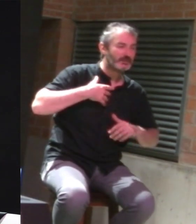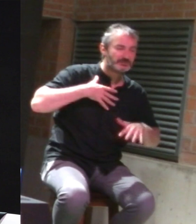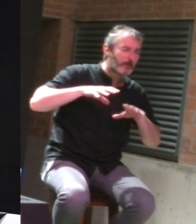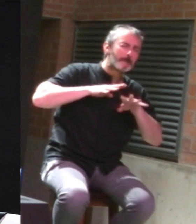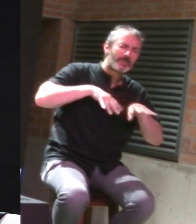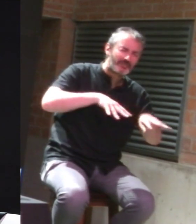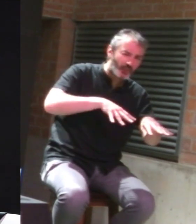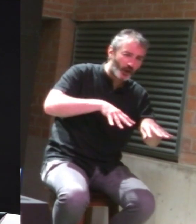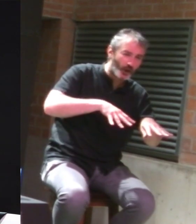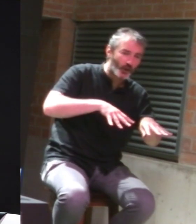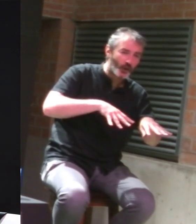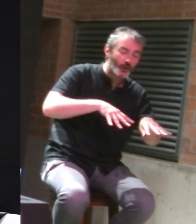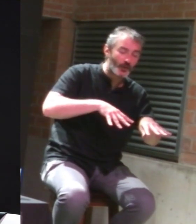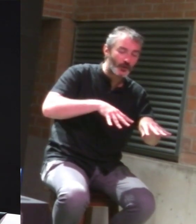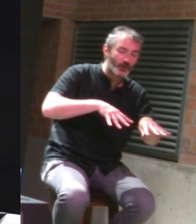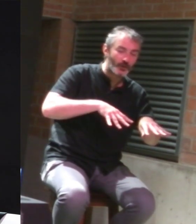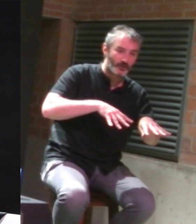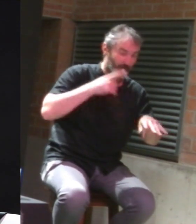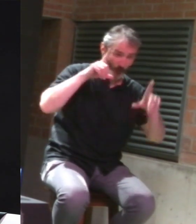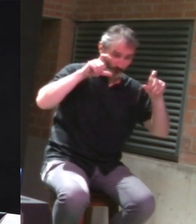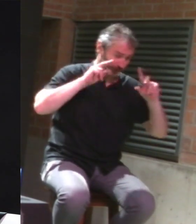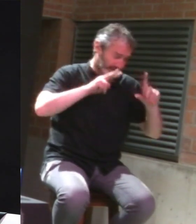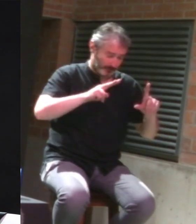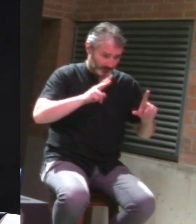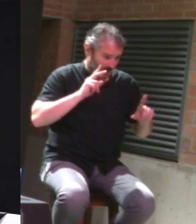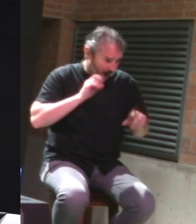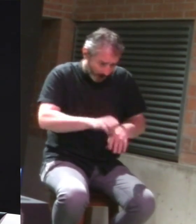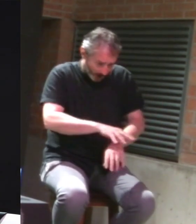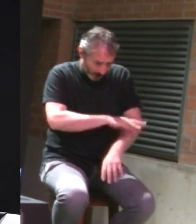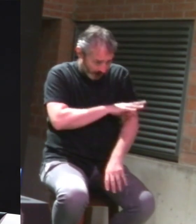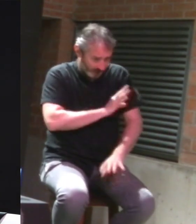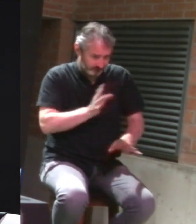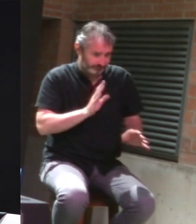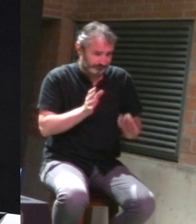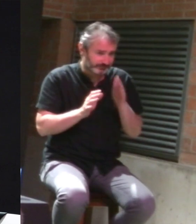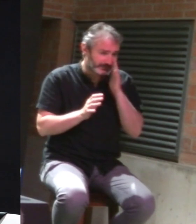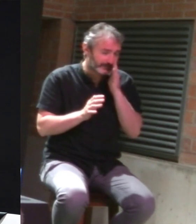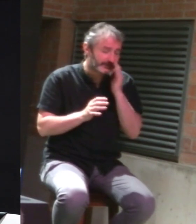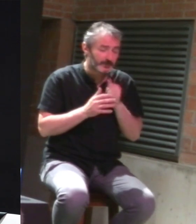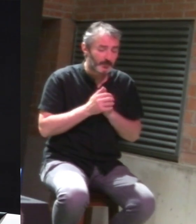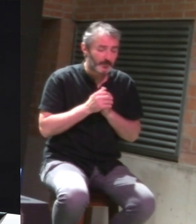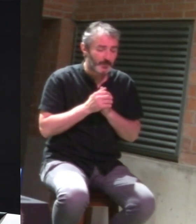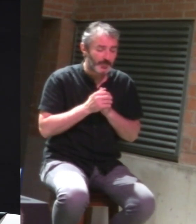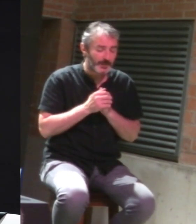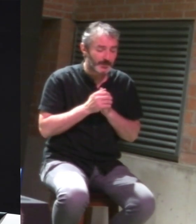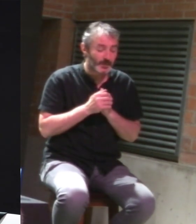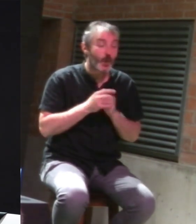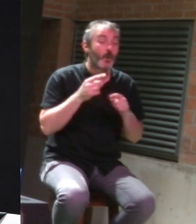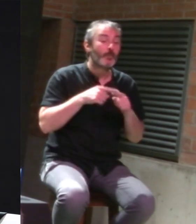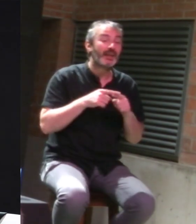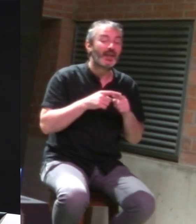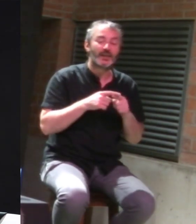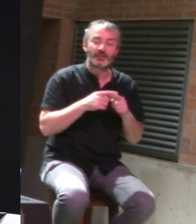gran manifestació. És impressionant la fotografia, jo vaig posar a la portada del meu llibre de les espiritistes, perquè